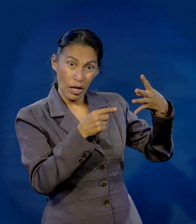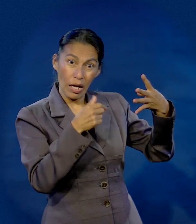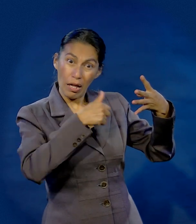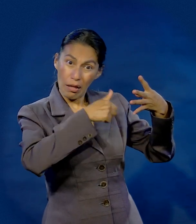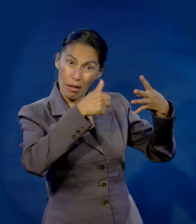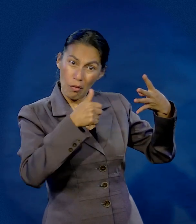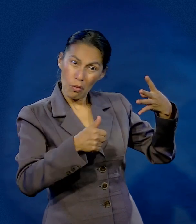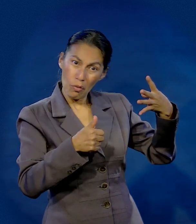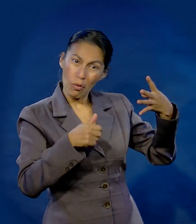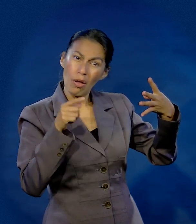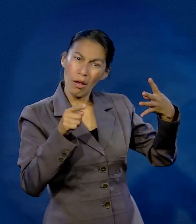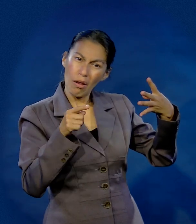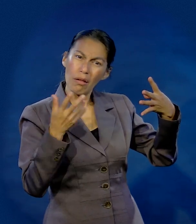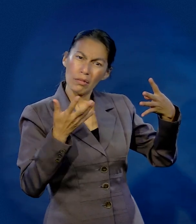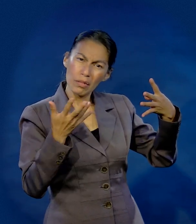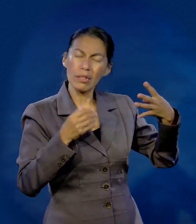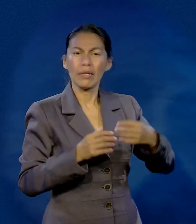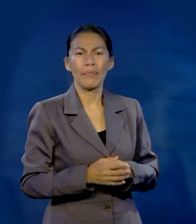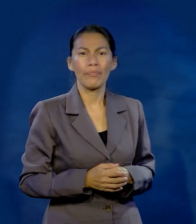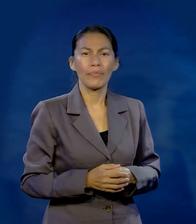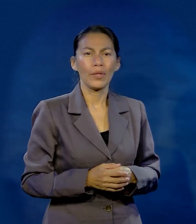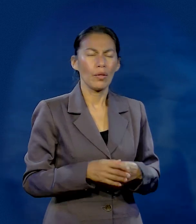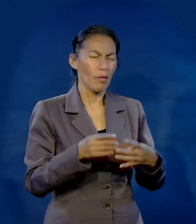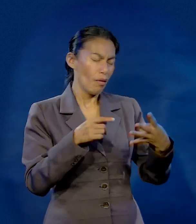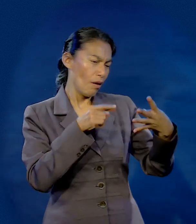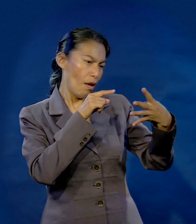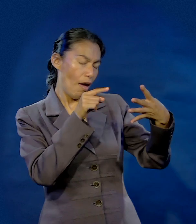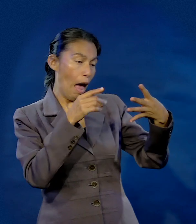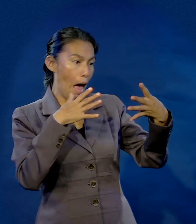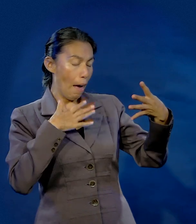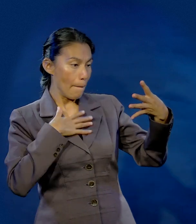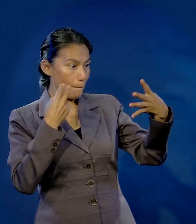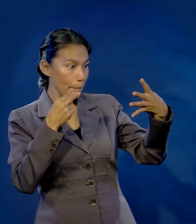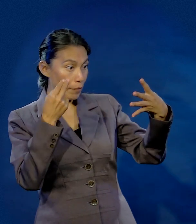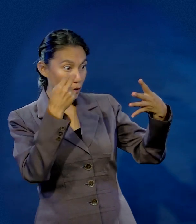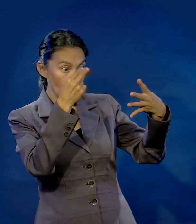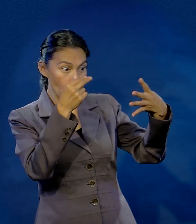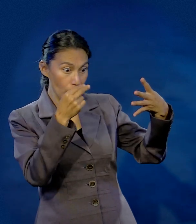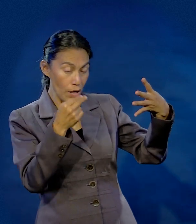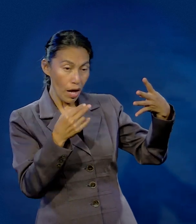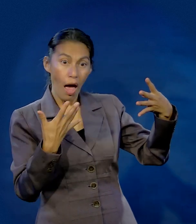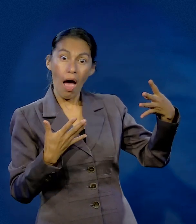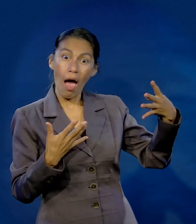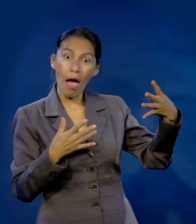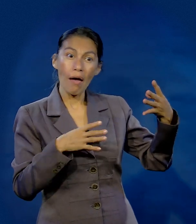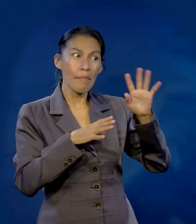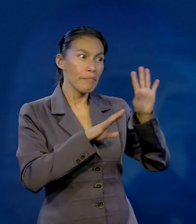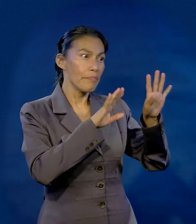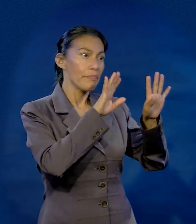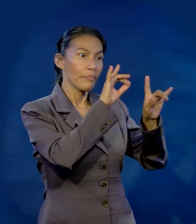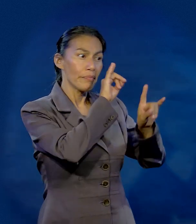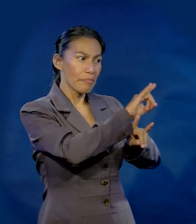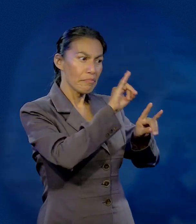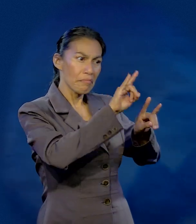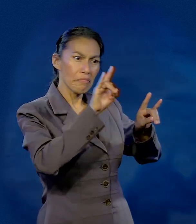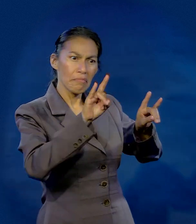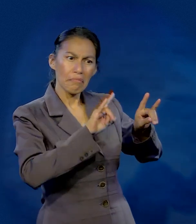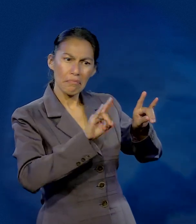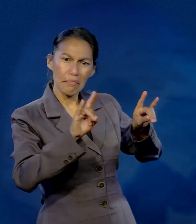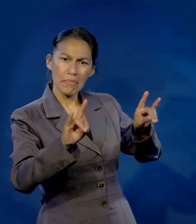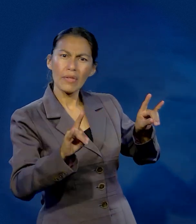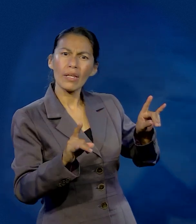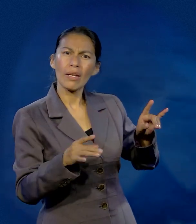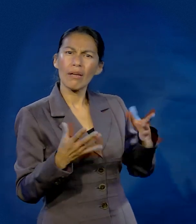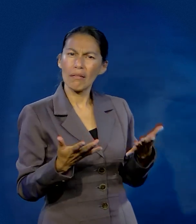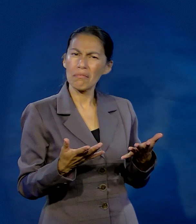compañeros y venía la lista de los nombres de todos nosotros y venía los adjetivos con el que él nos estaba podando a todos y